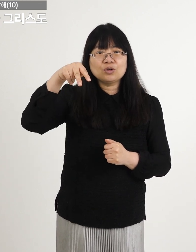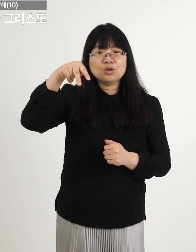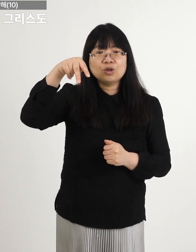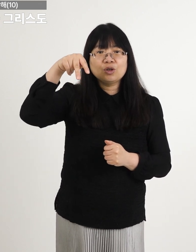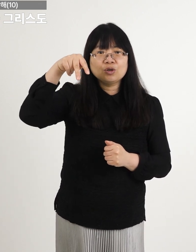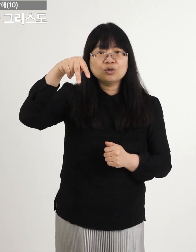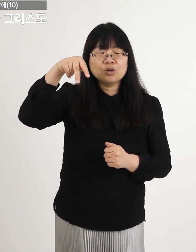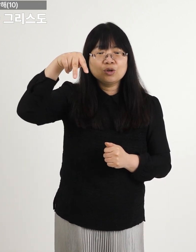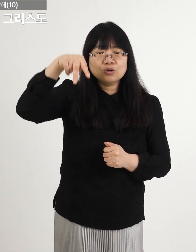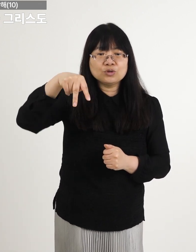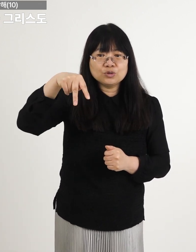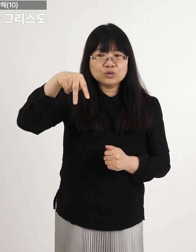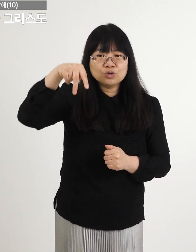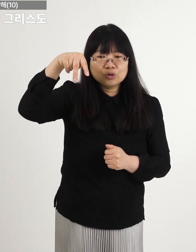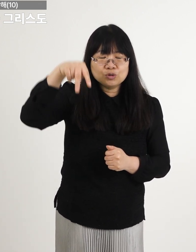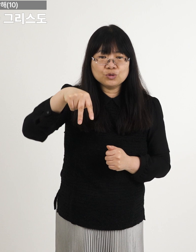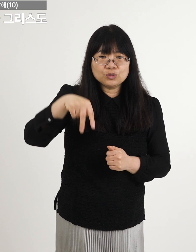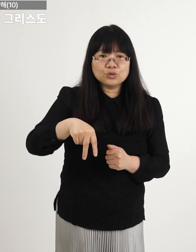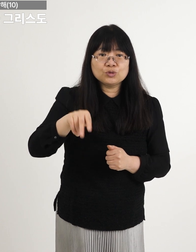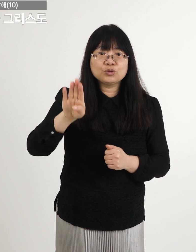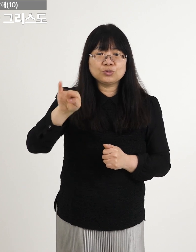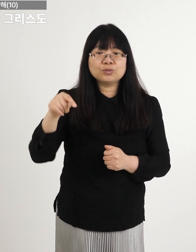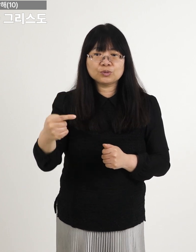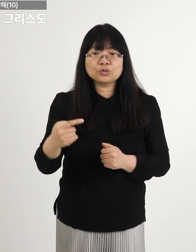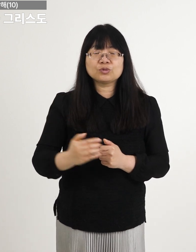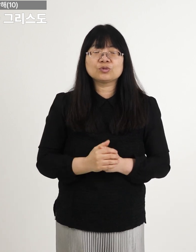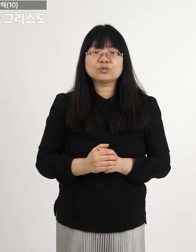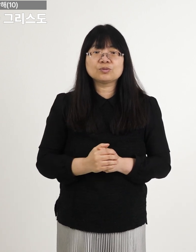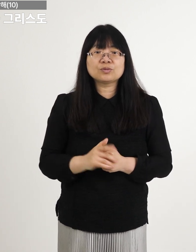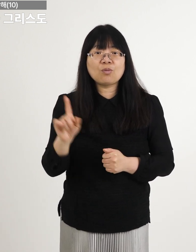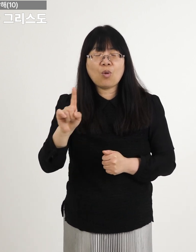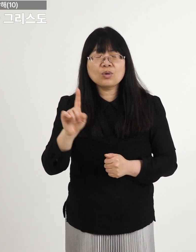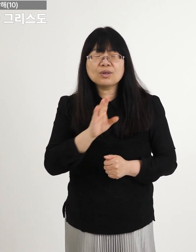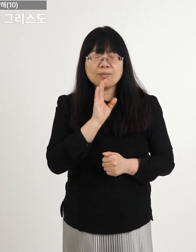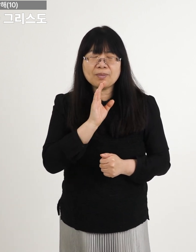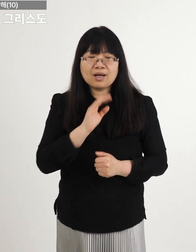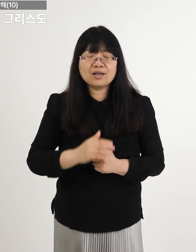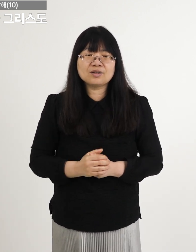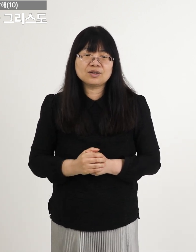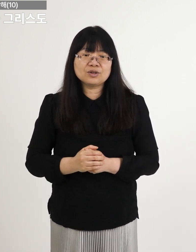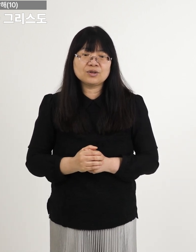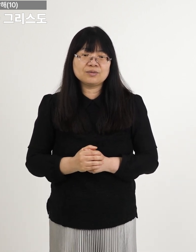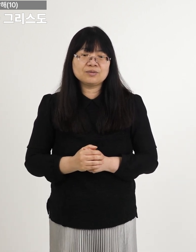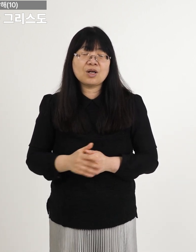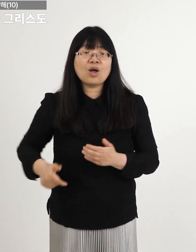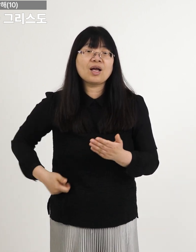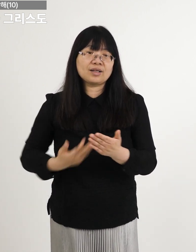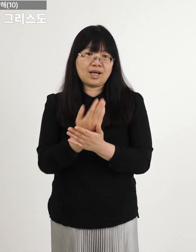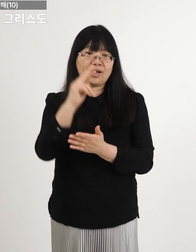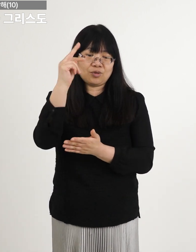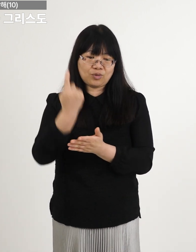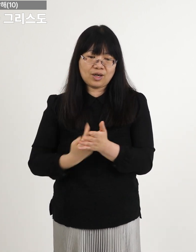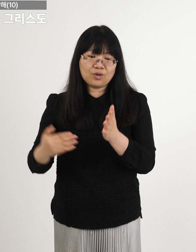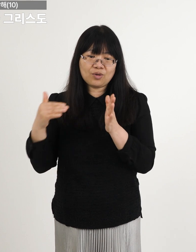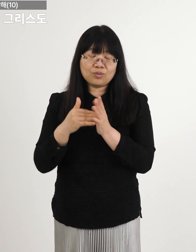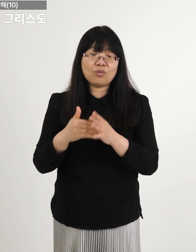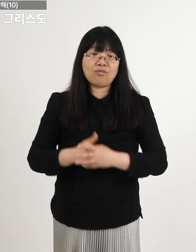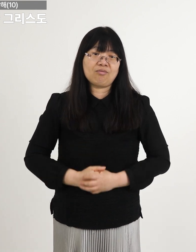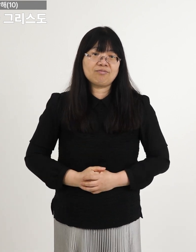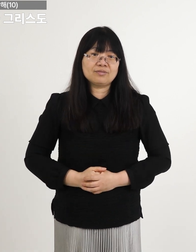회개하는 거예요. 잘못을 고백하고 시인하는 거예요. 돌아오는 거예요. 그런데